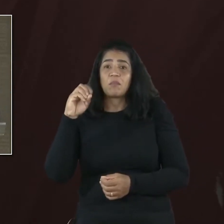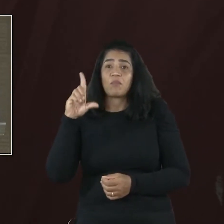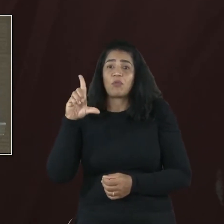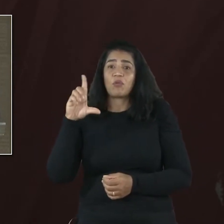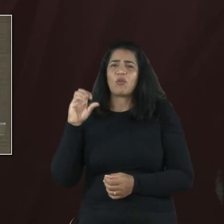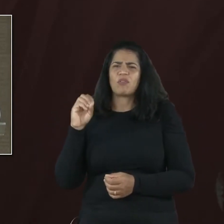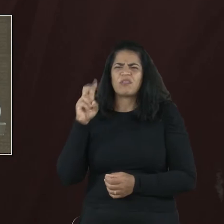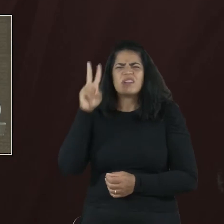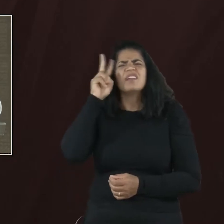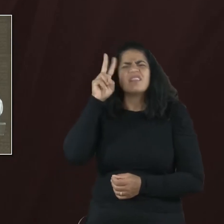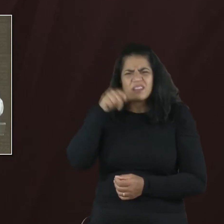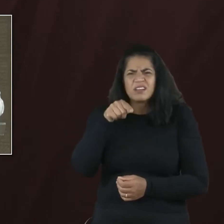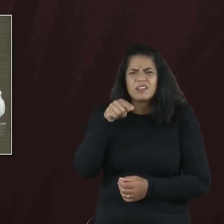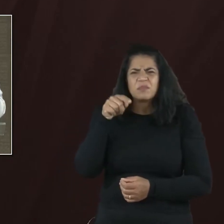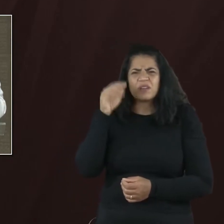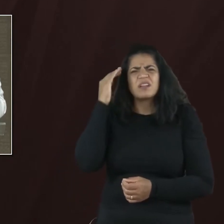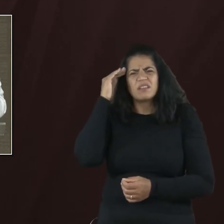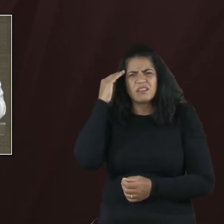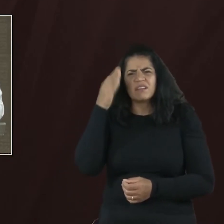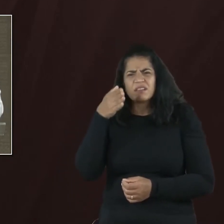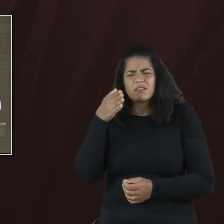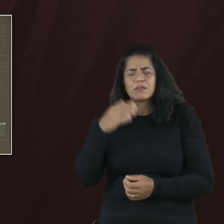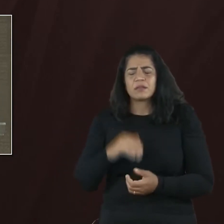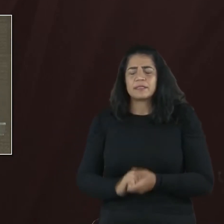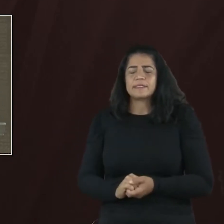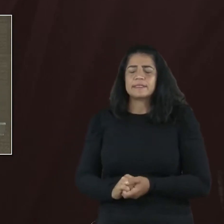igreja em